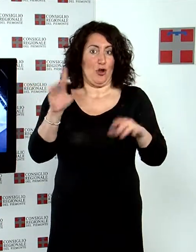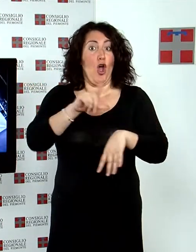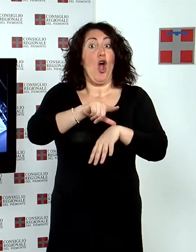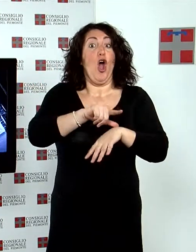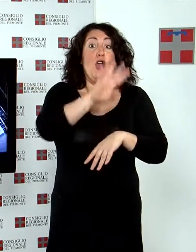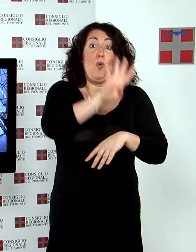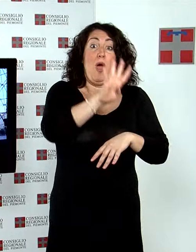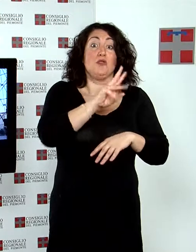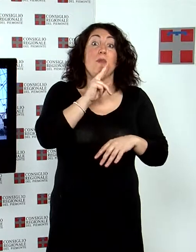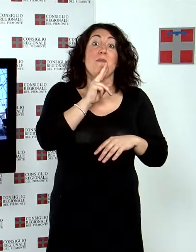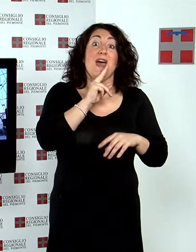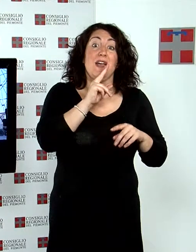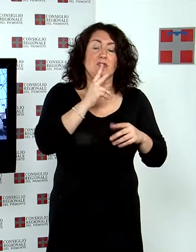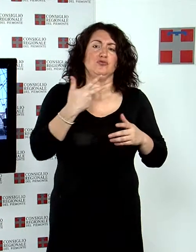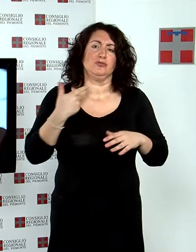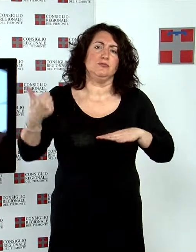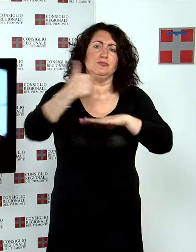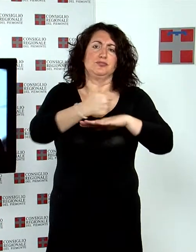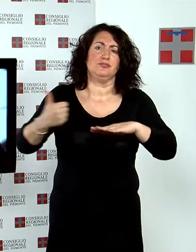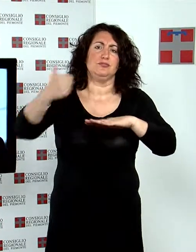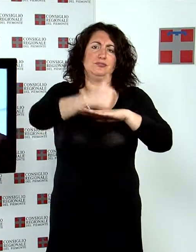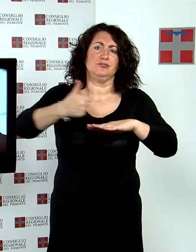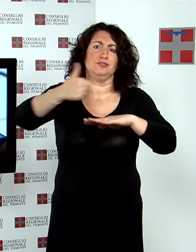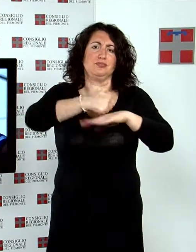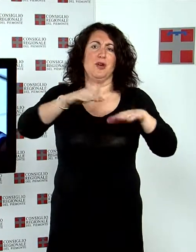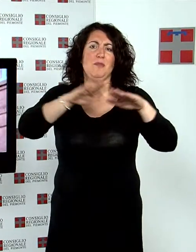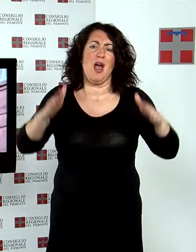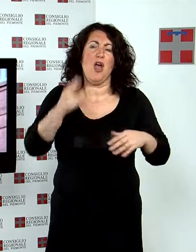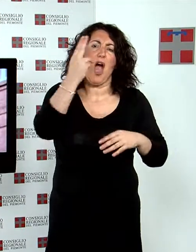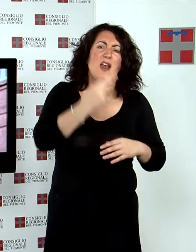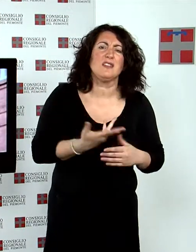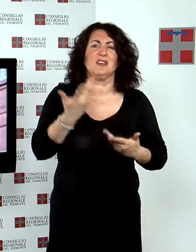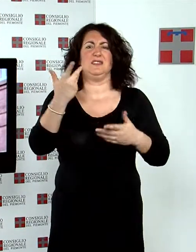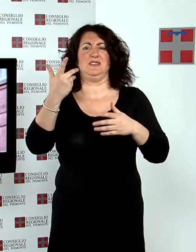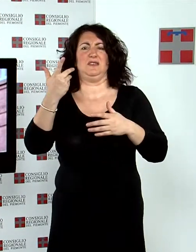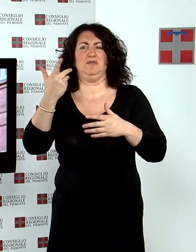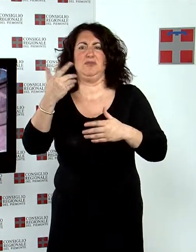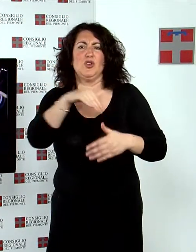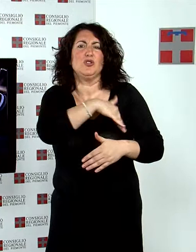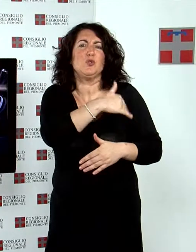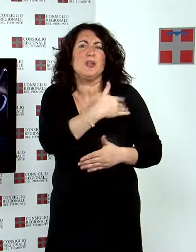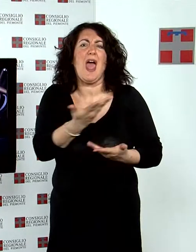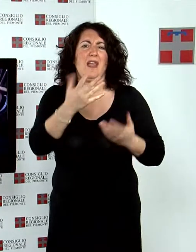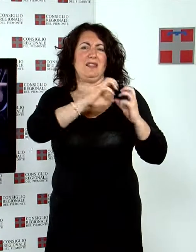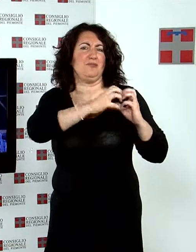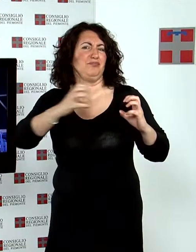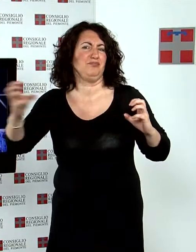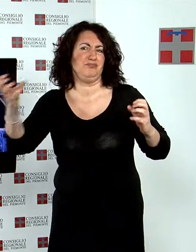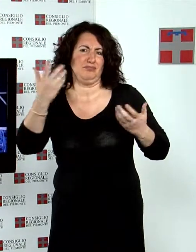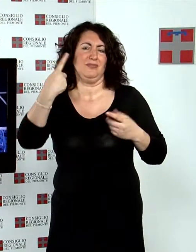palco artisti, testimoni dell'epoca, studenti delle scuole superiori per una giornata di musica e letture per ricordare i valori che stanno alla